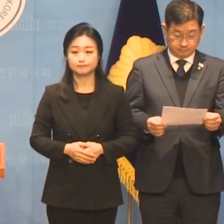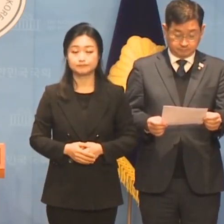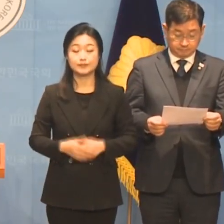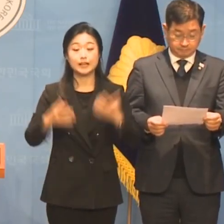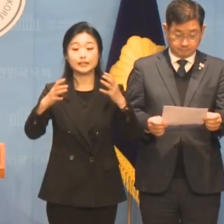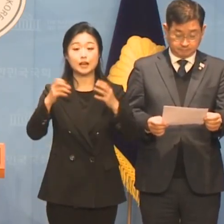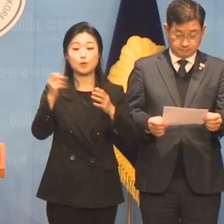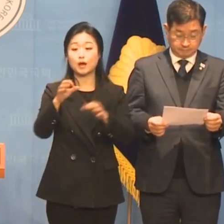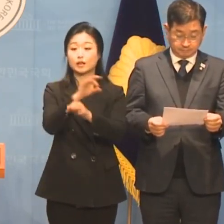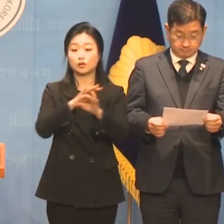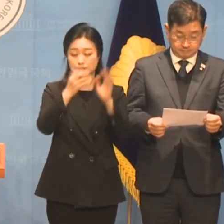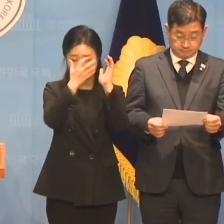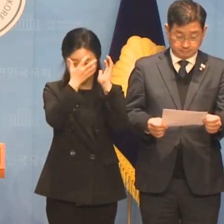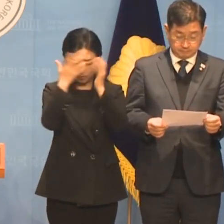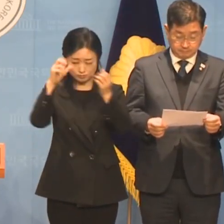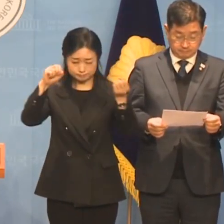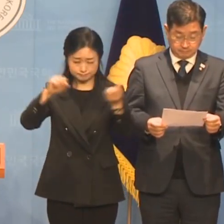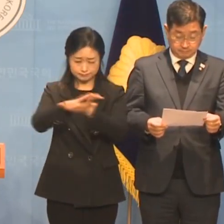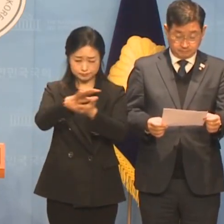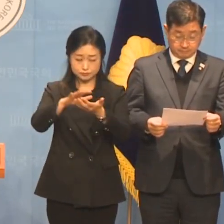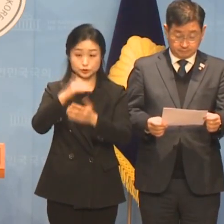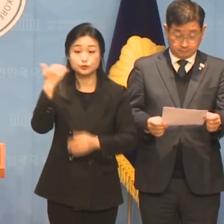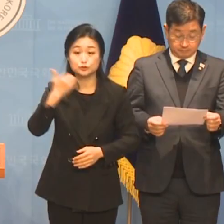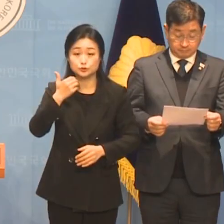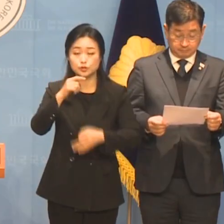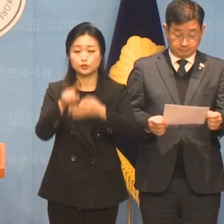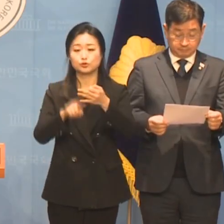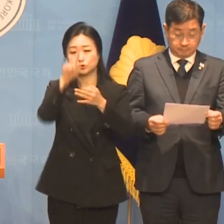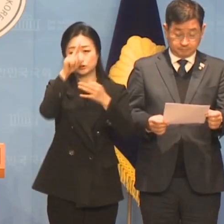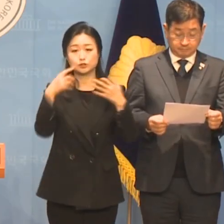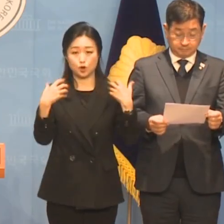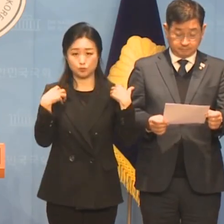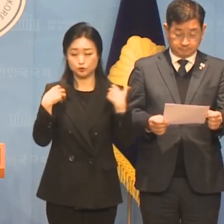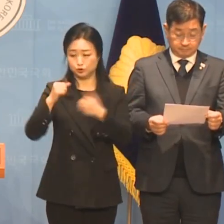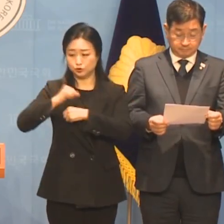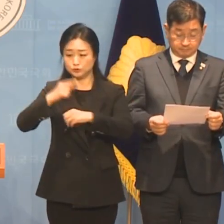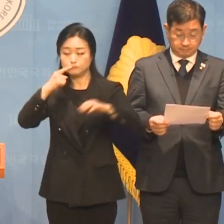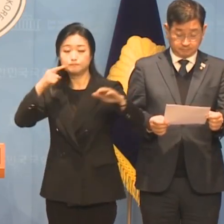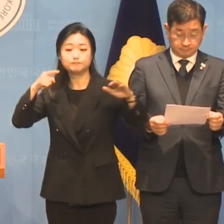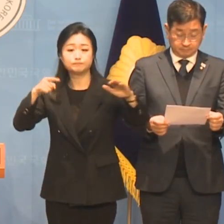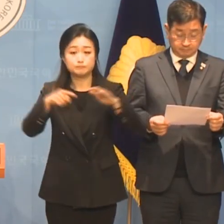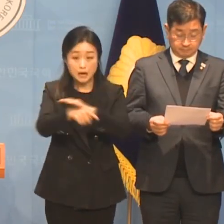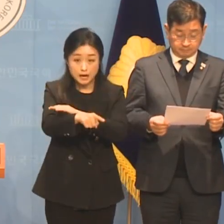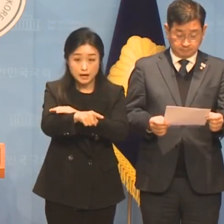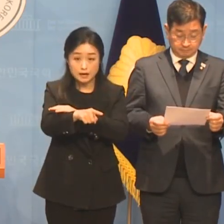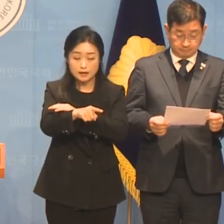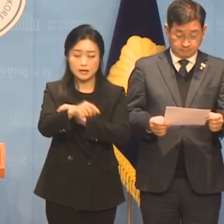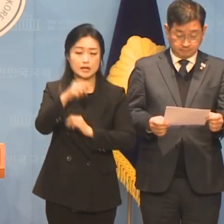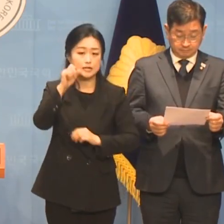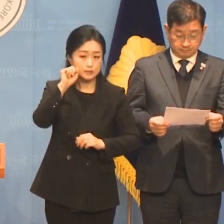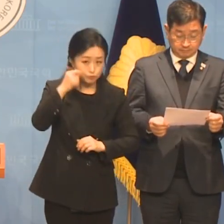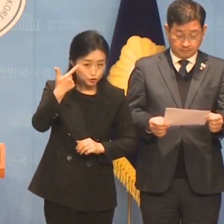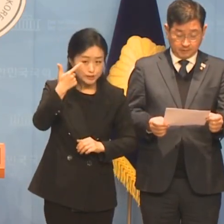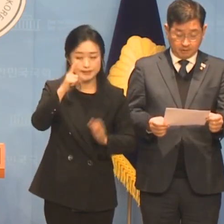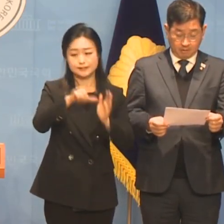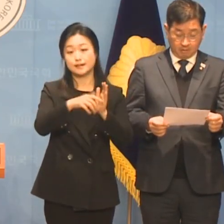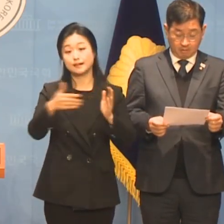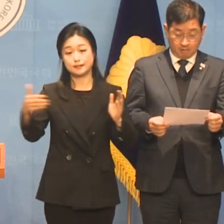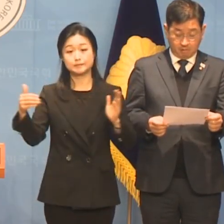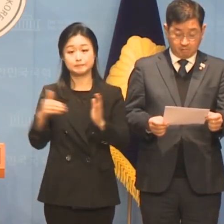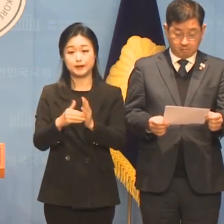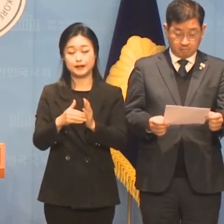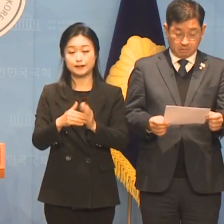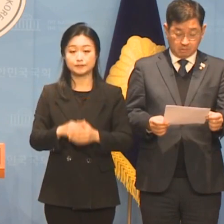나라와 경제를 혼란에 빠뜨린 윤석열 정부의 비상계엄 사태가 오늘로 16일이 지났습니다.